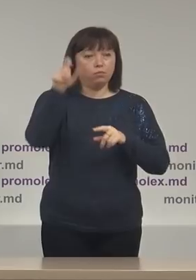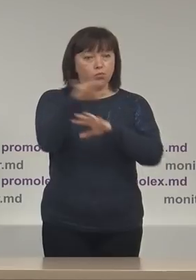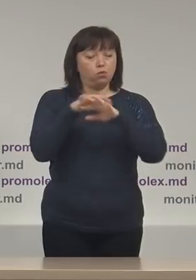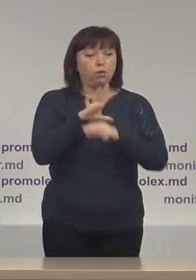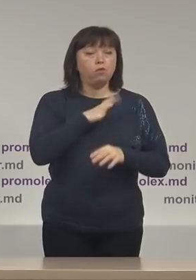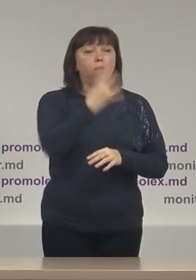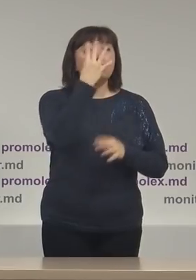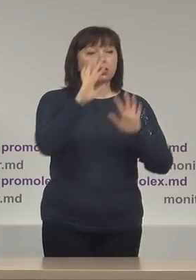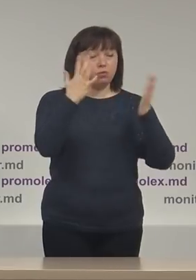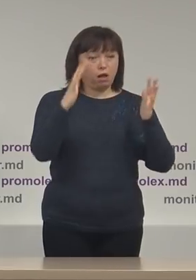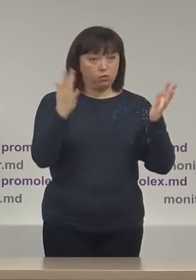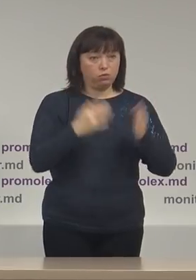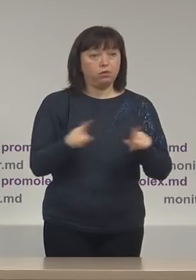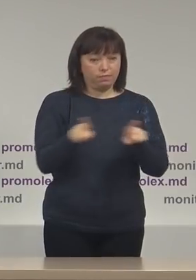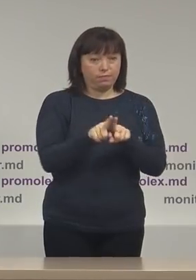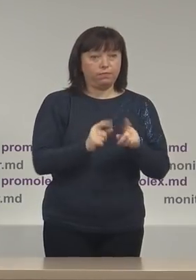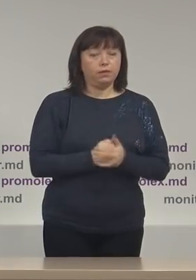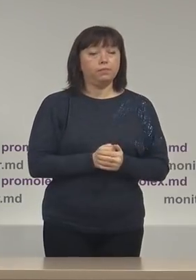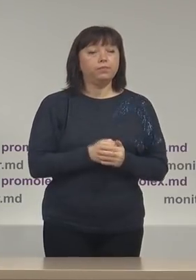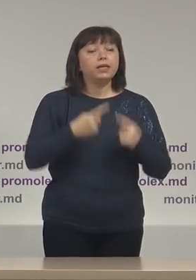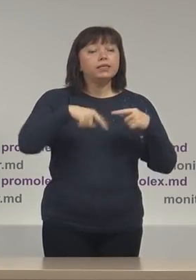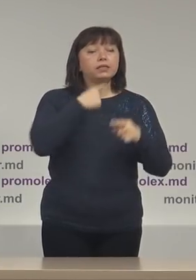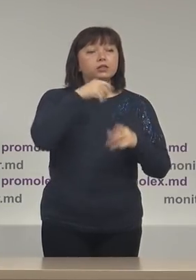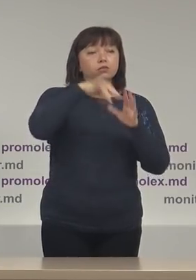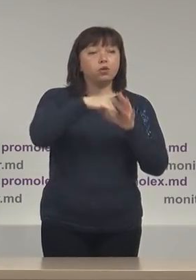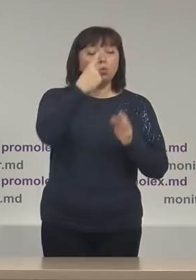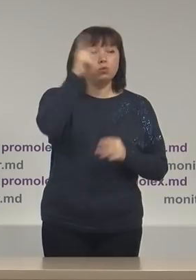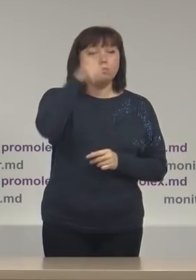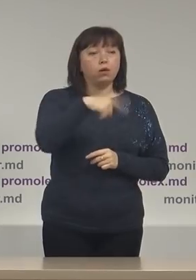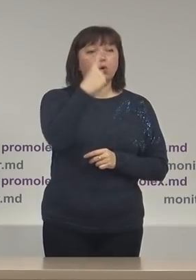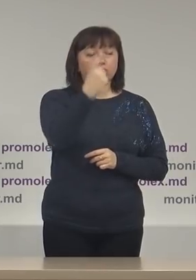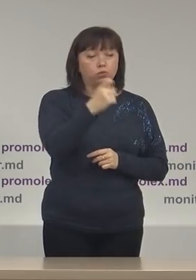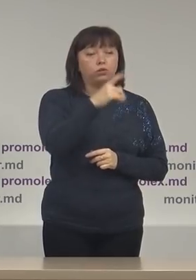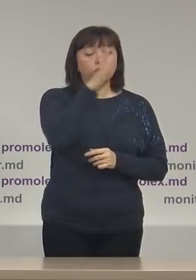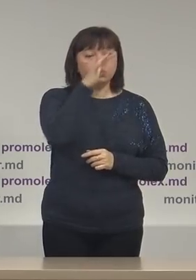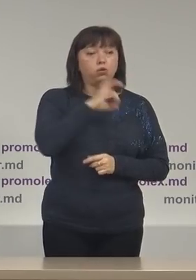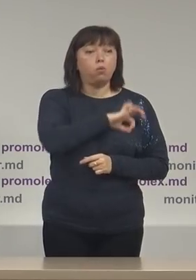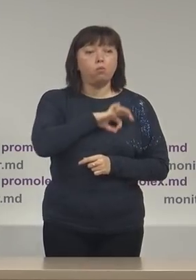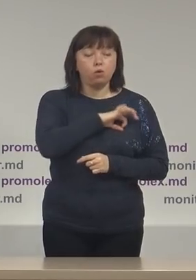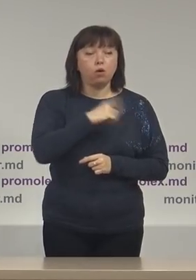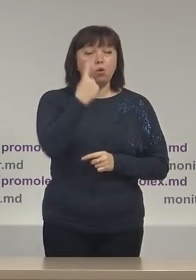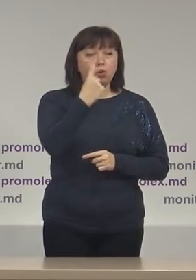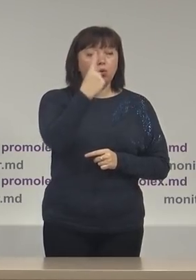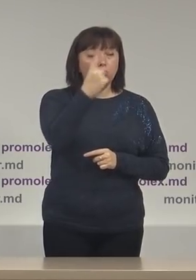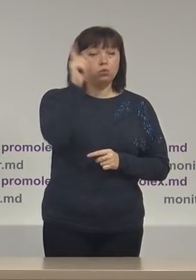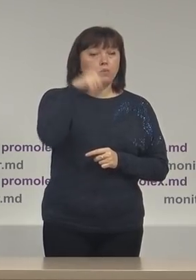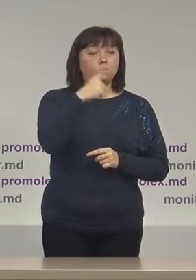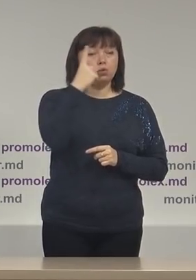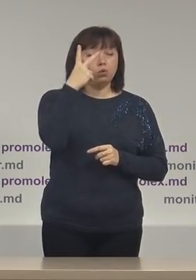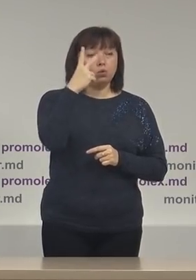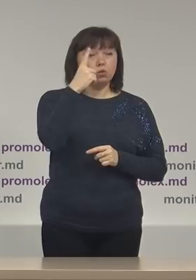4 cazuri atestate de observatori, secția de votare 1/100 Chișinău-Buiucani,